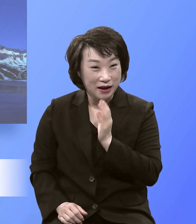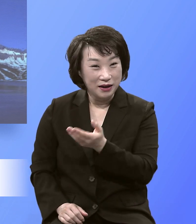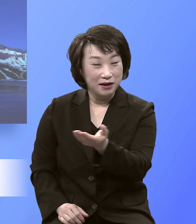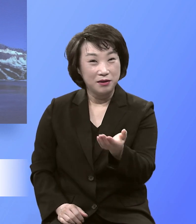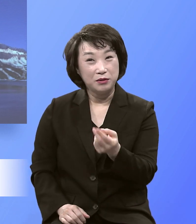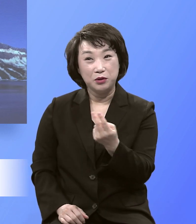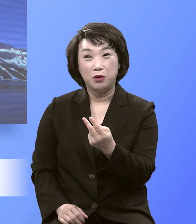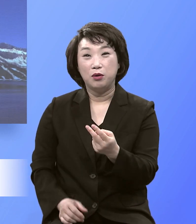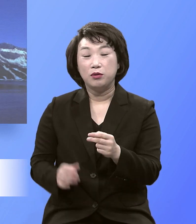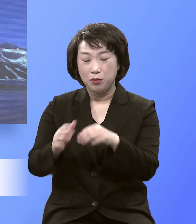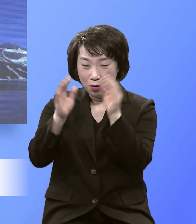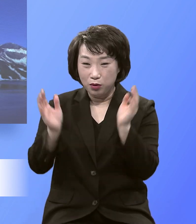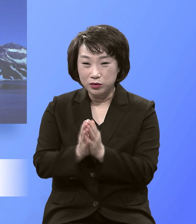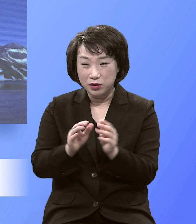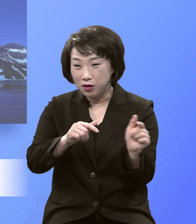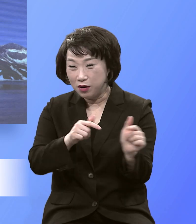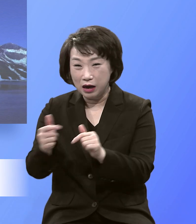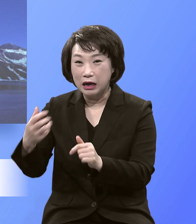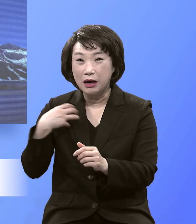돈 줘요.